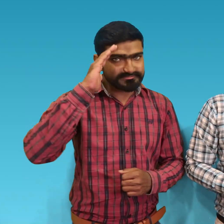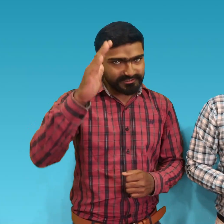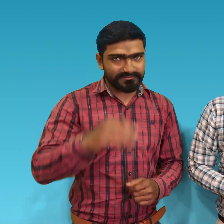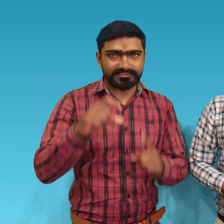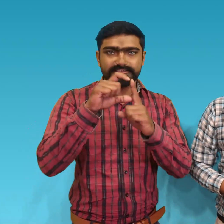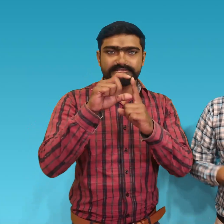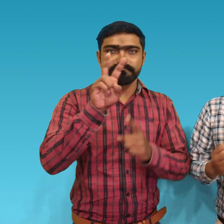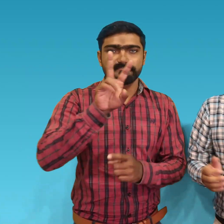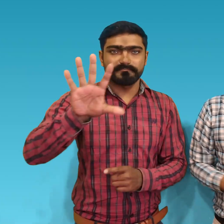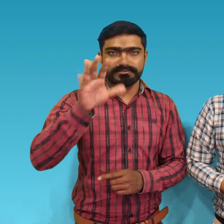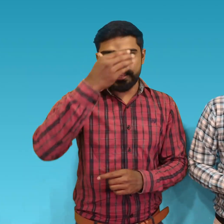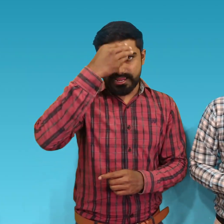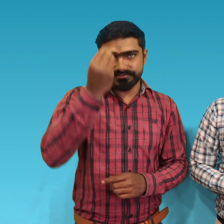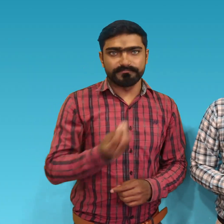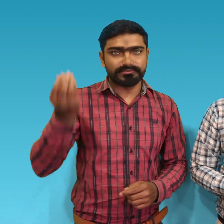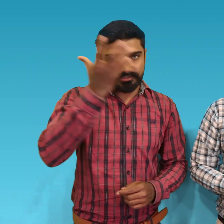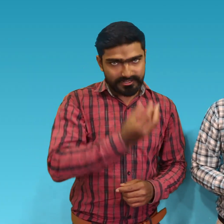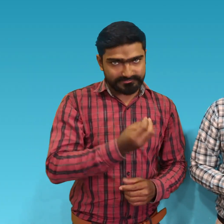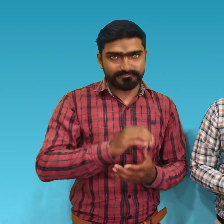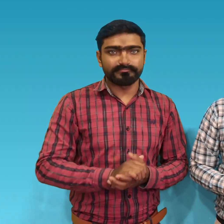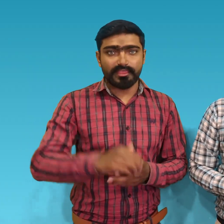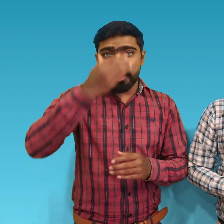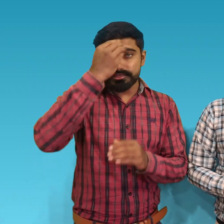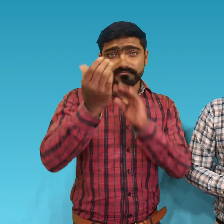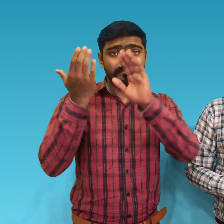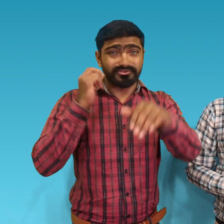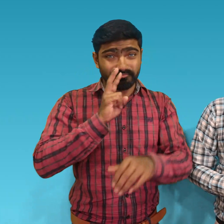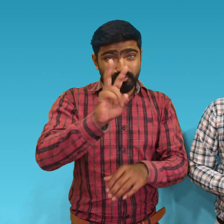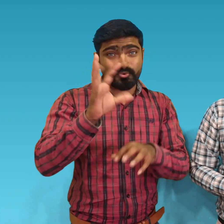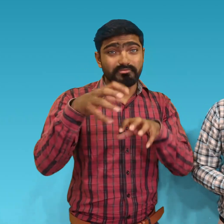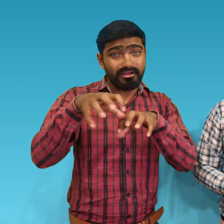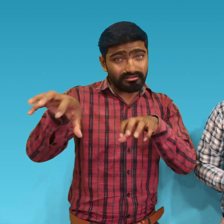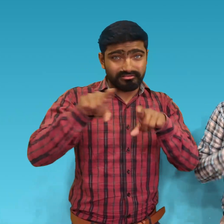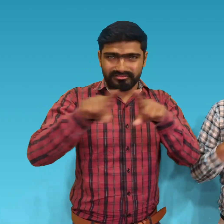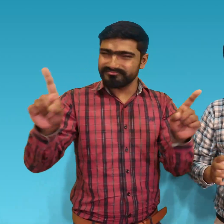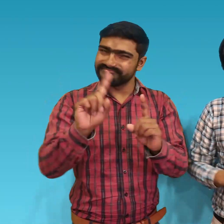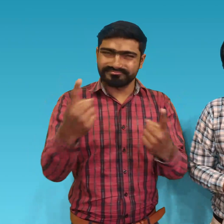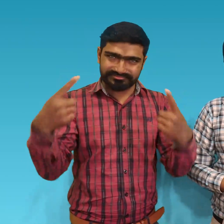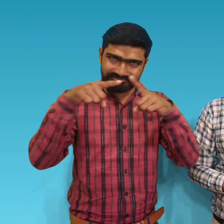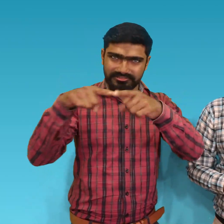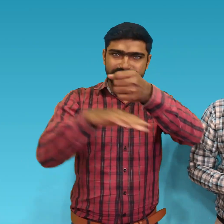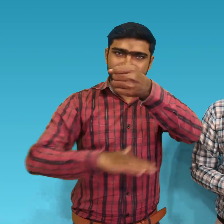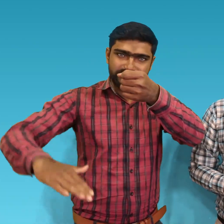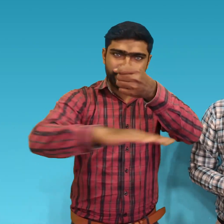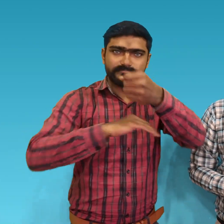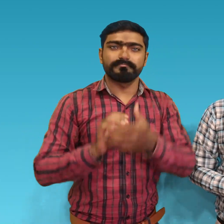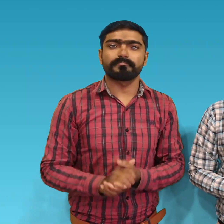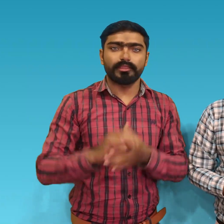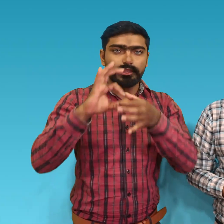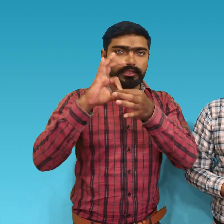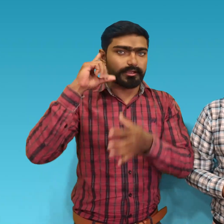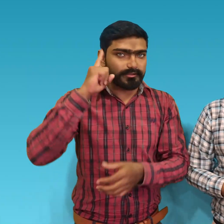अस्सलाम वालेकुम। जैसा कि आपको मालूम है कि 25th of December is Qaid-e-Azam Day and Qaid-e-Azam always advocated for the rights of